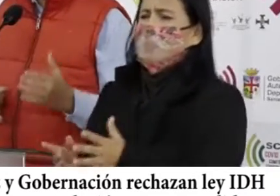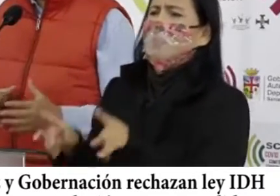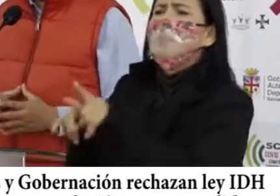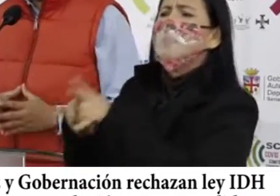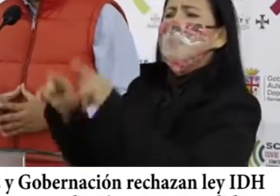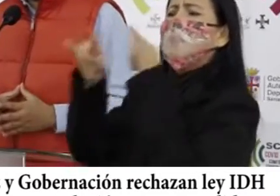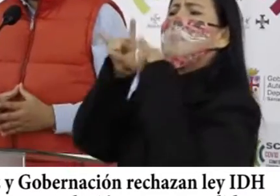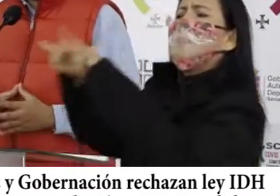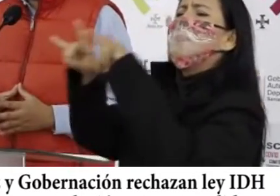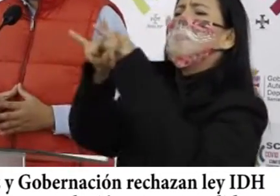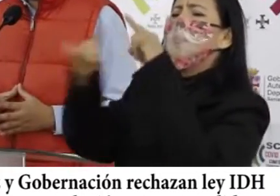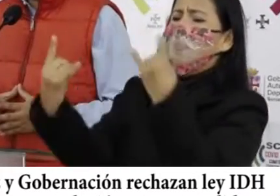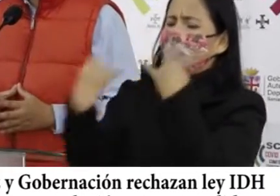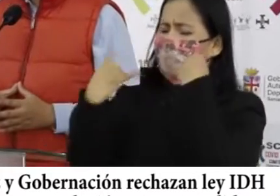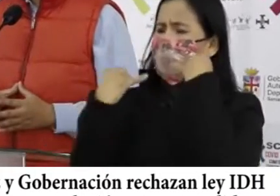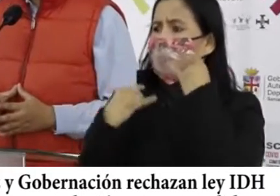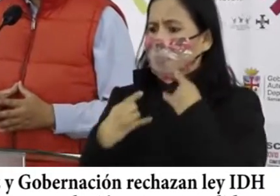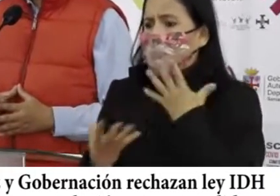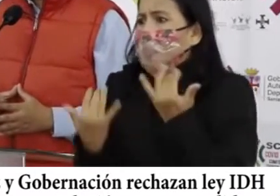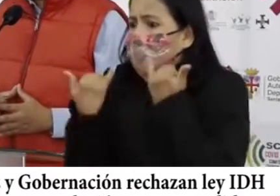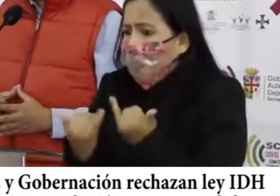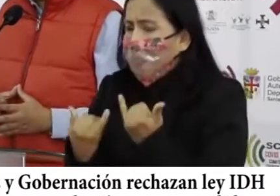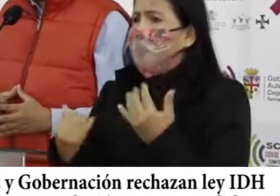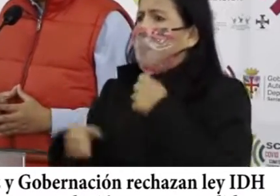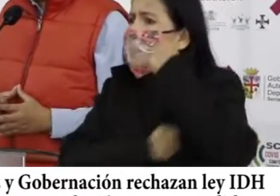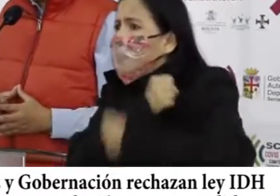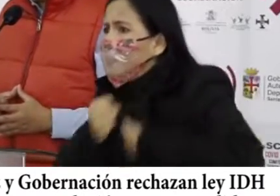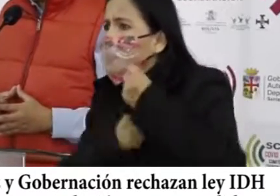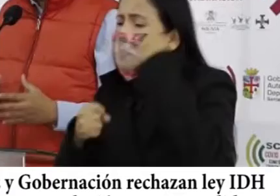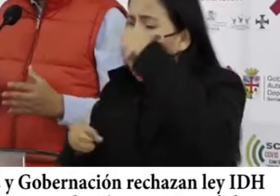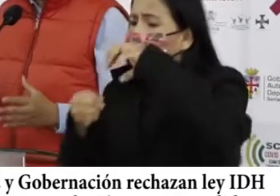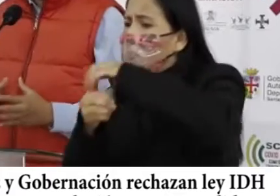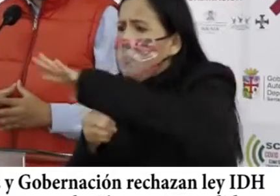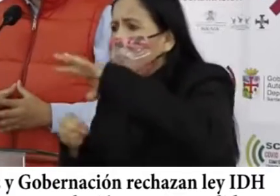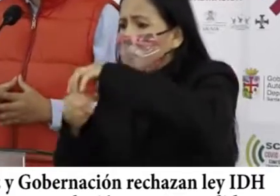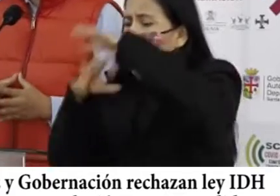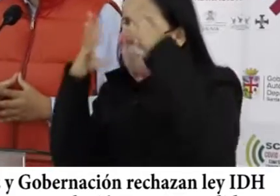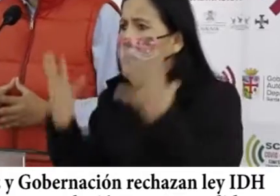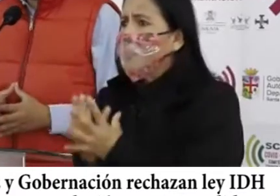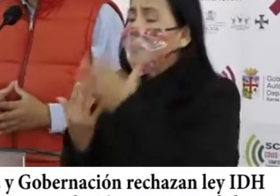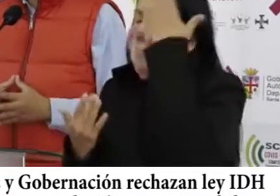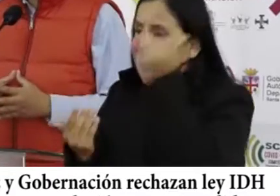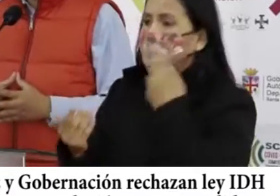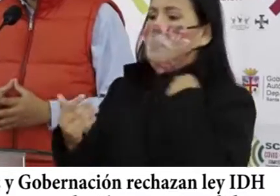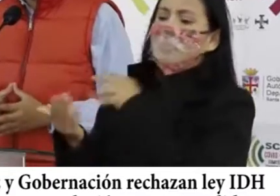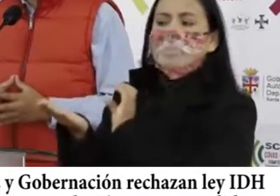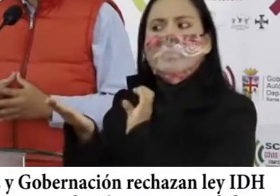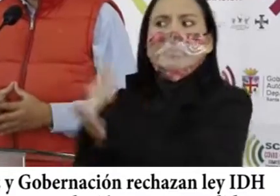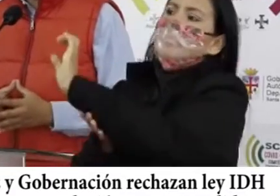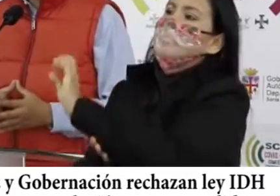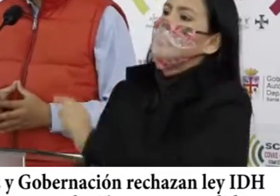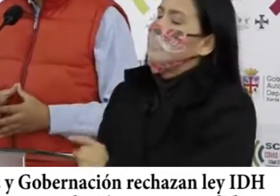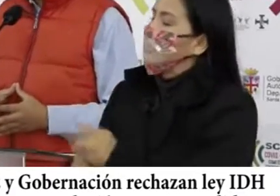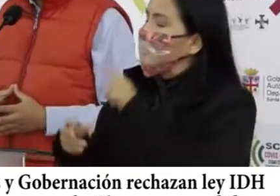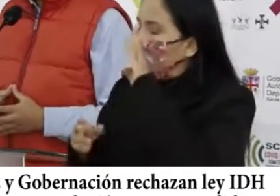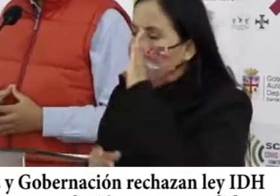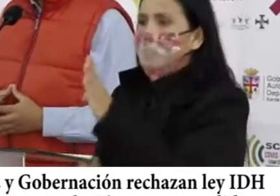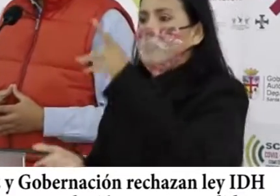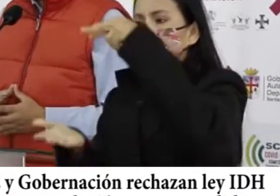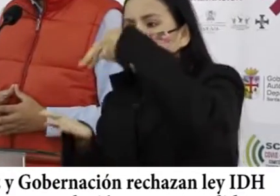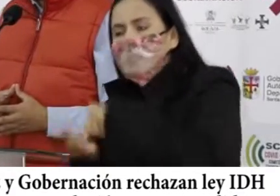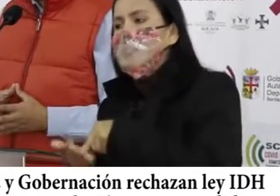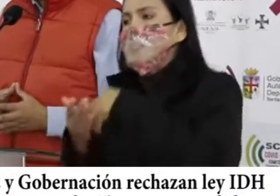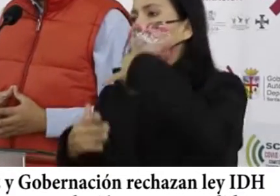la burla de la gente que está sufriendo más ahora por la pandemia del coronavirus, y por eso rechazamos categóricamente la